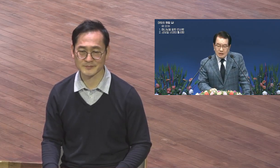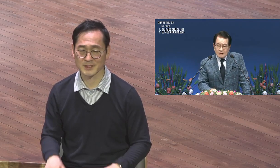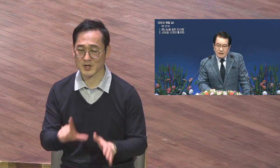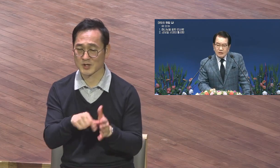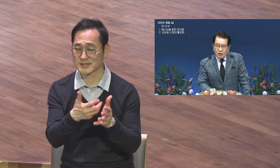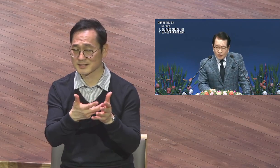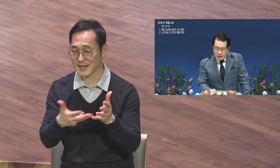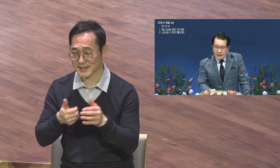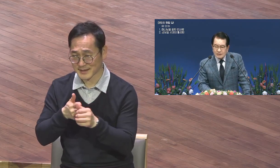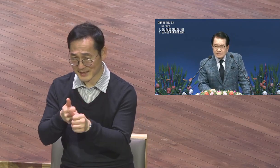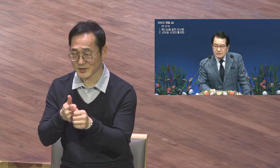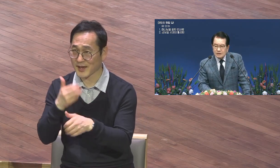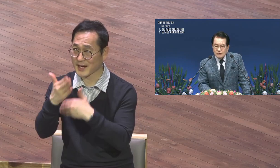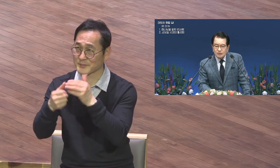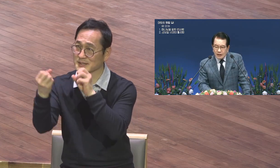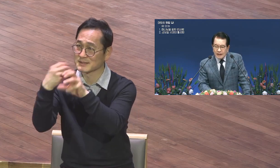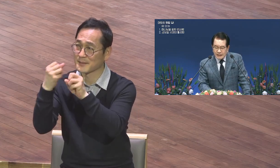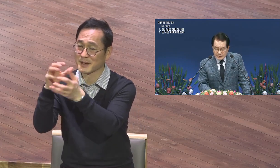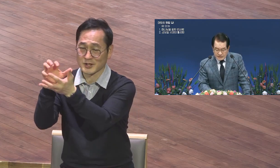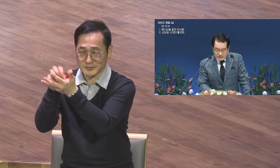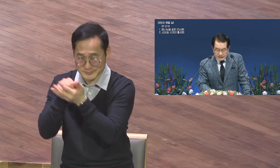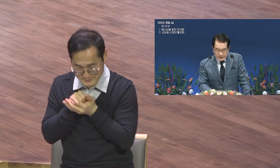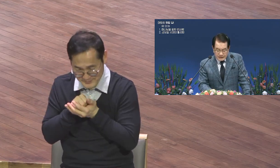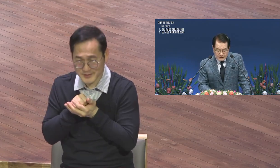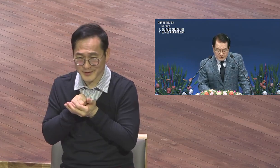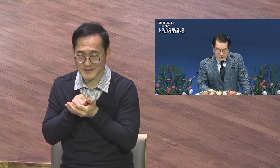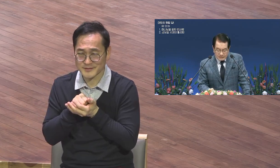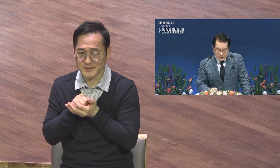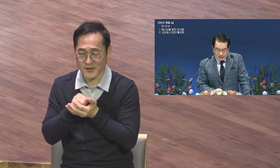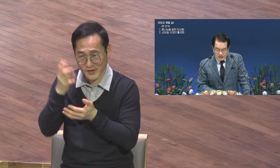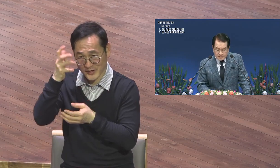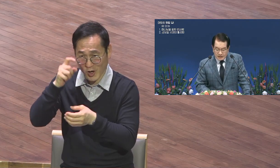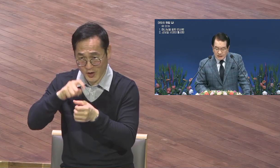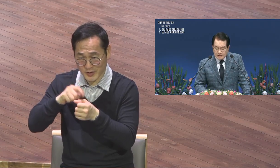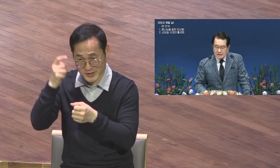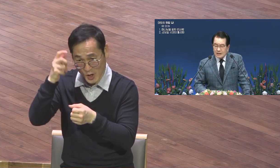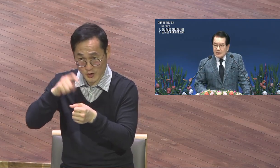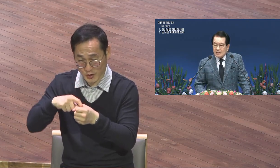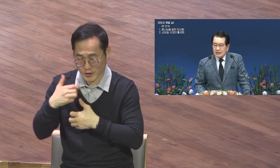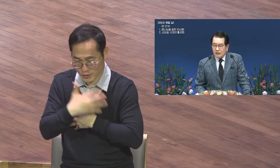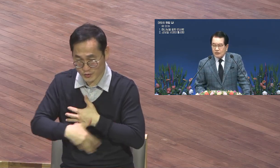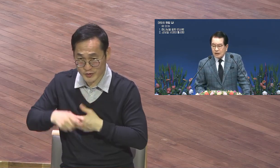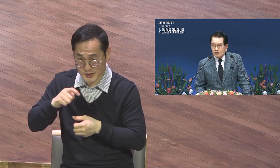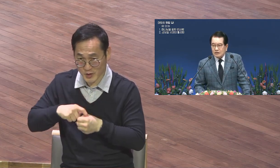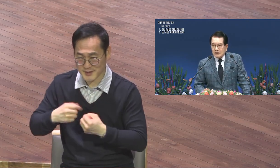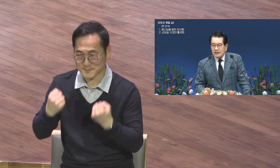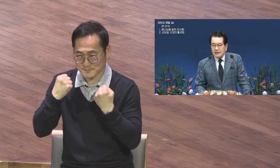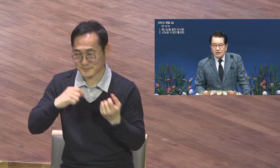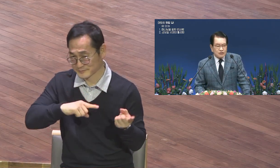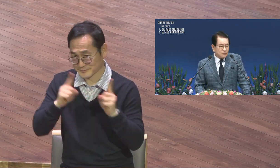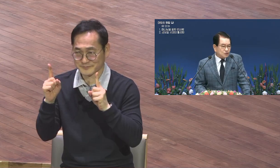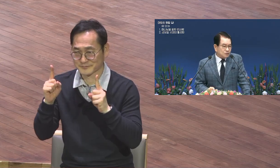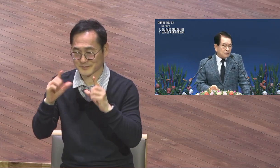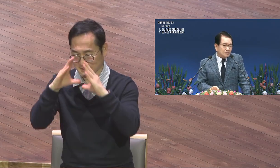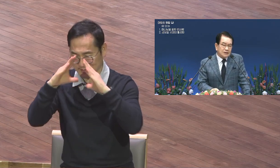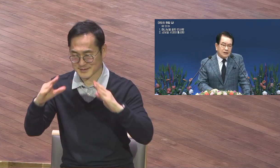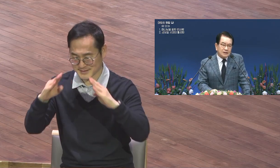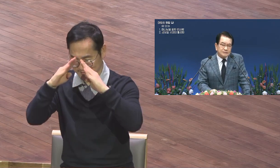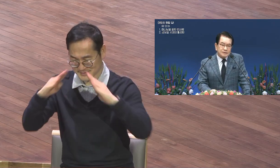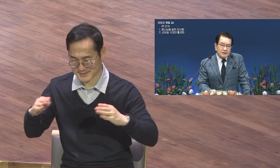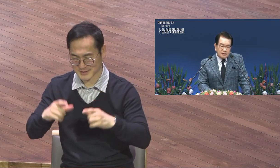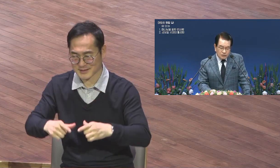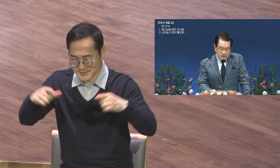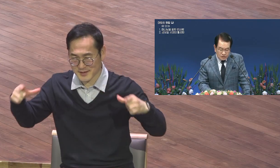시간표를 여기 올인하는 영육간에 그렇게 여러분 장막터를 옆에 나가는 여운 가족들 다 되기를 제물로